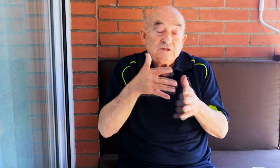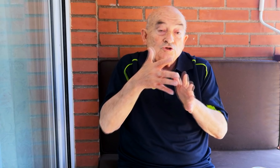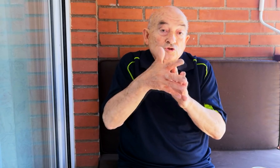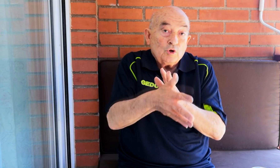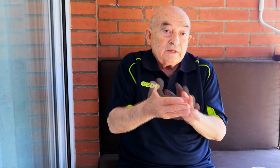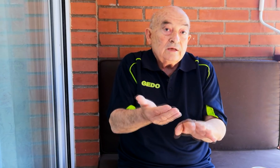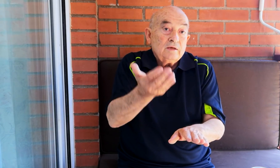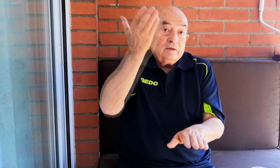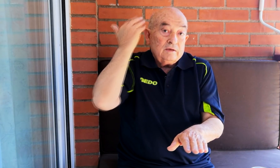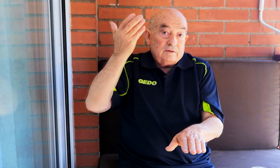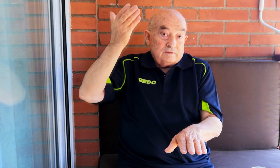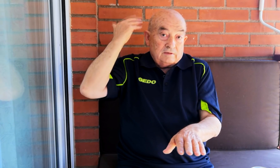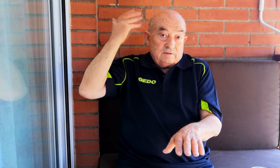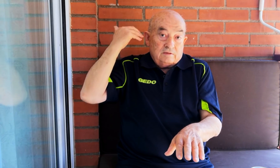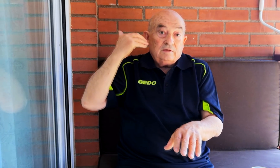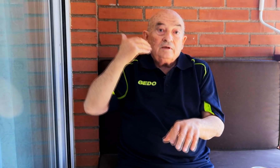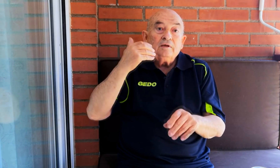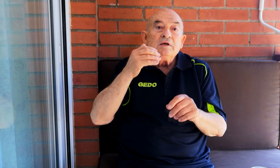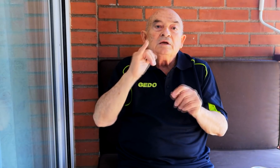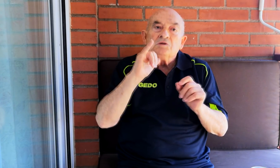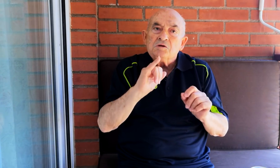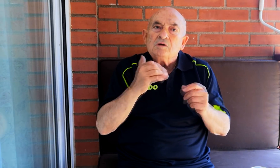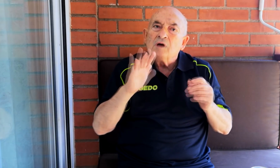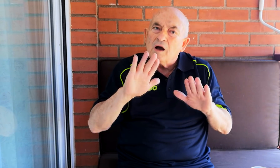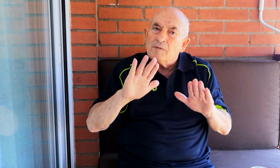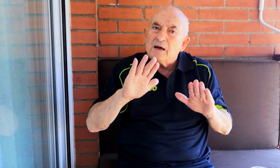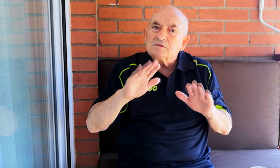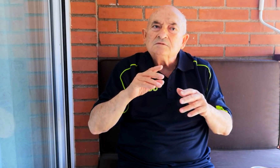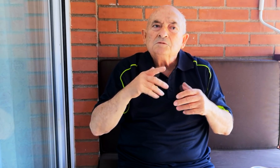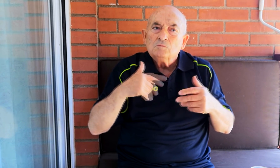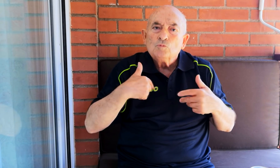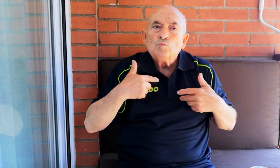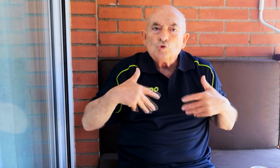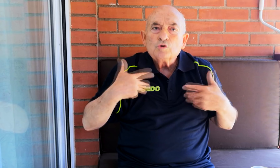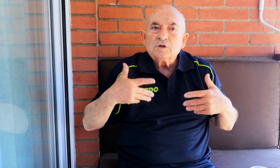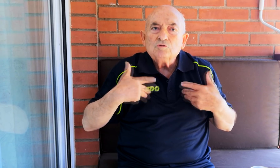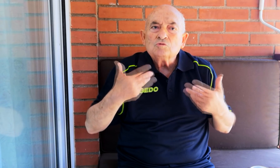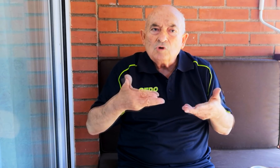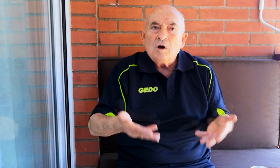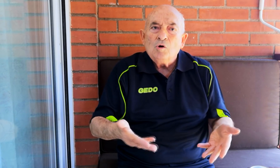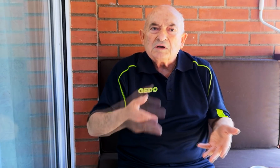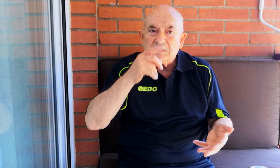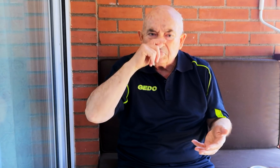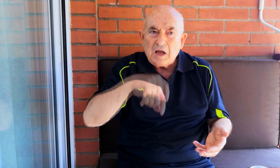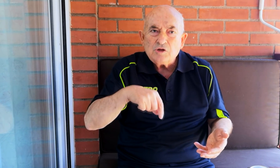vaig fer en un passat, en el meu passat. Però abans de res vull manifestar el fet